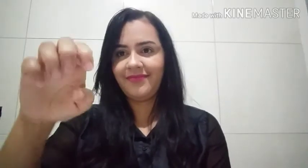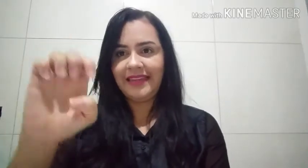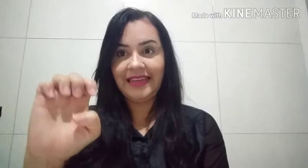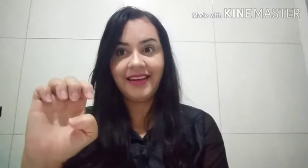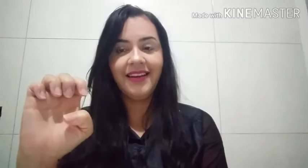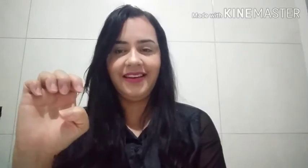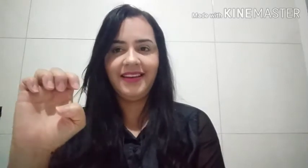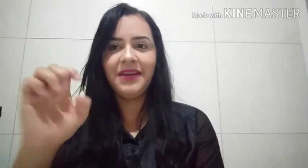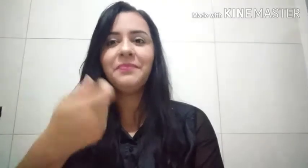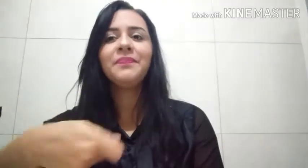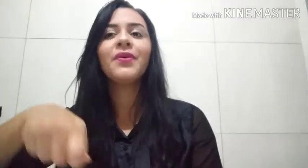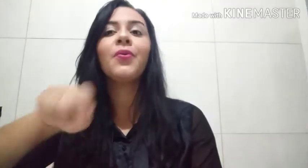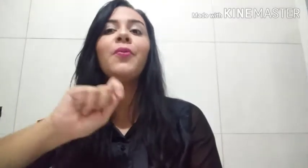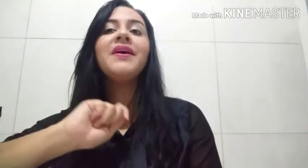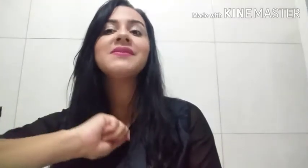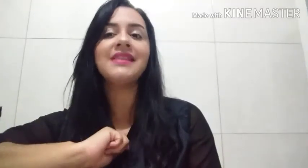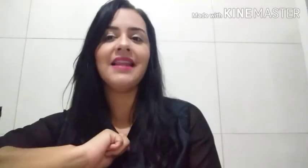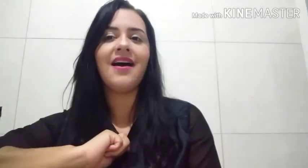é Elaine, o meu sinal